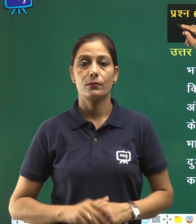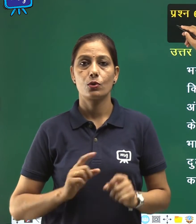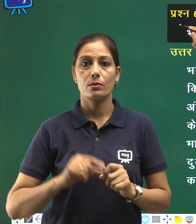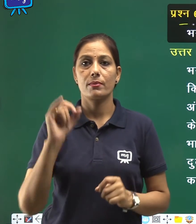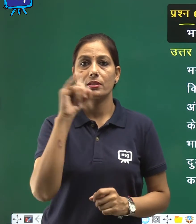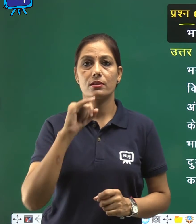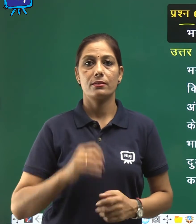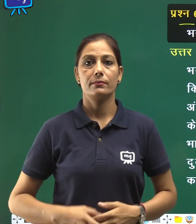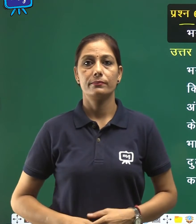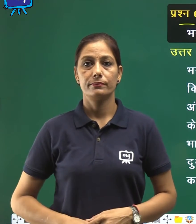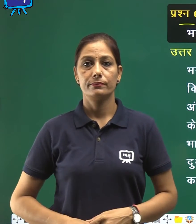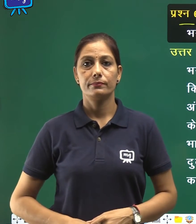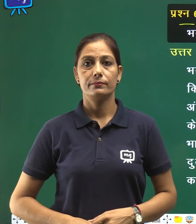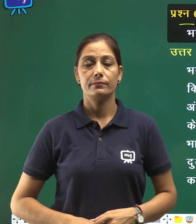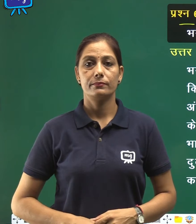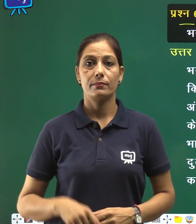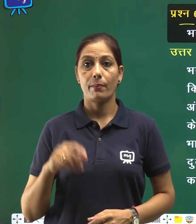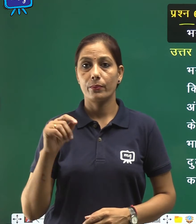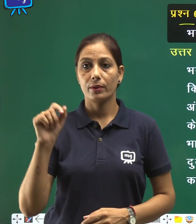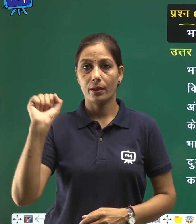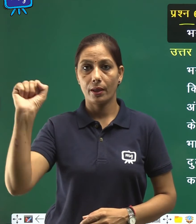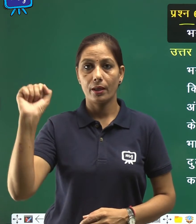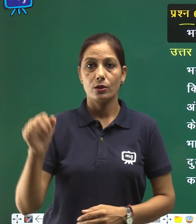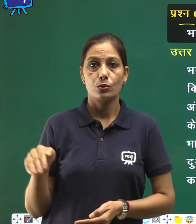प्रश्न 6, बेटे की